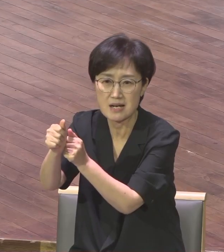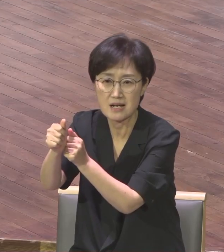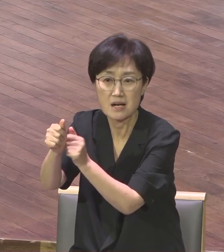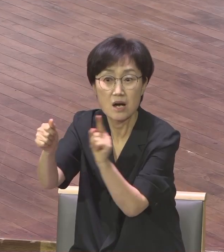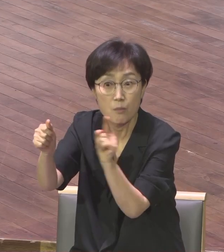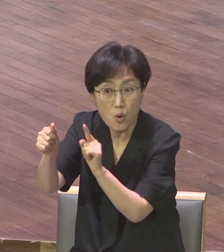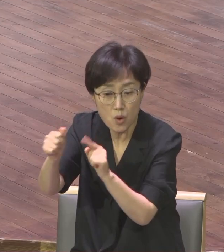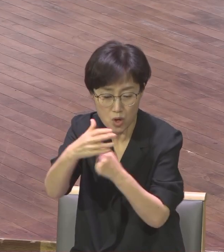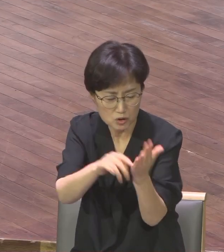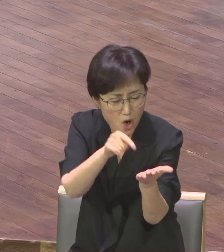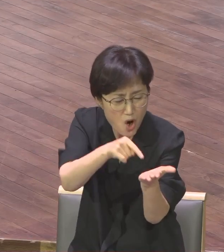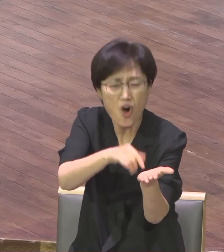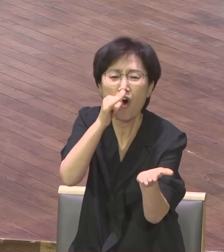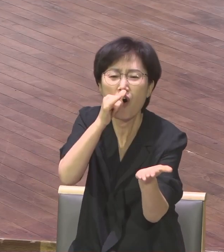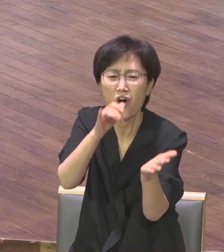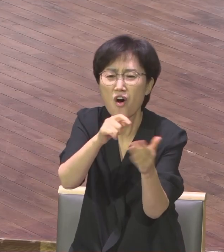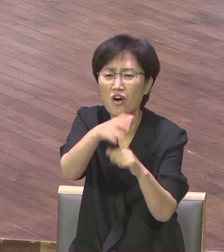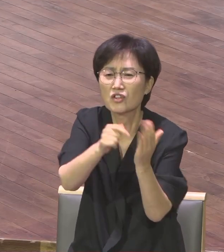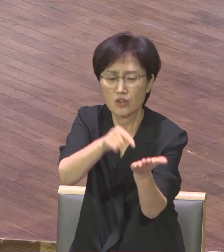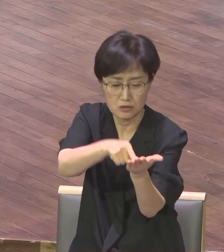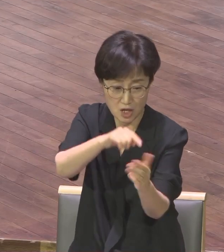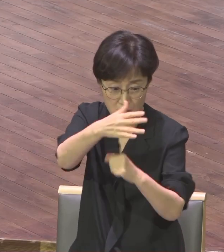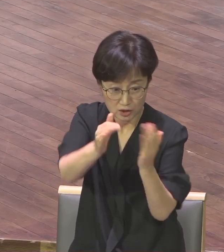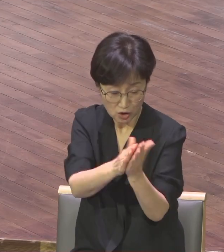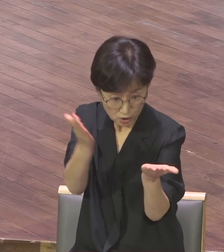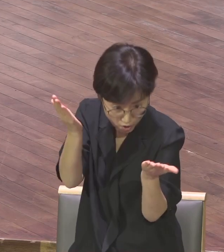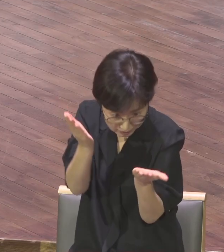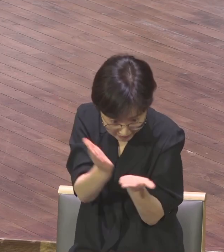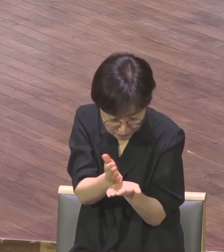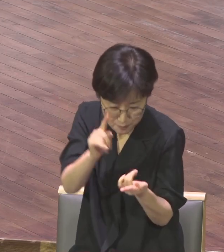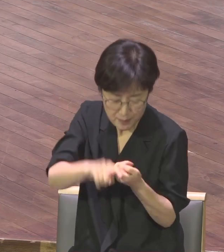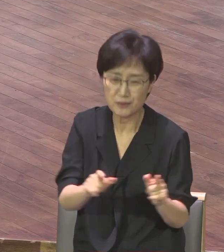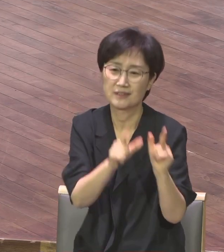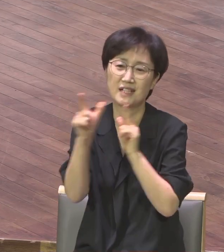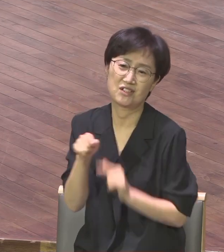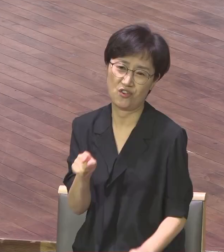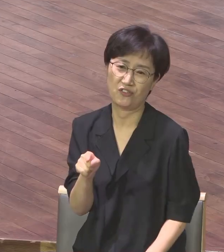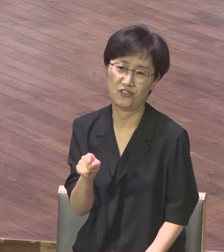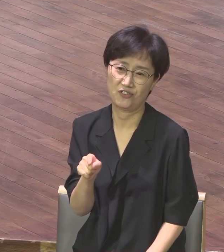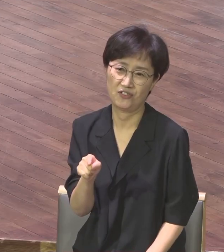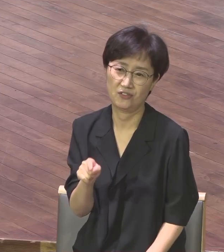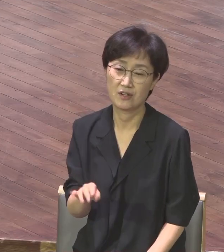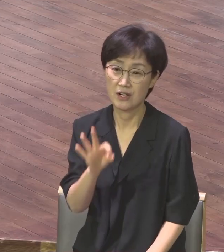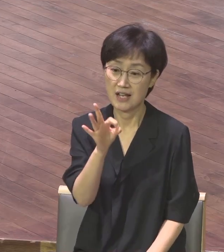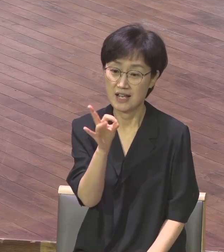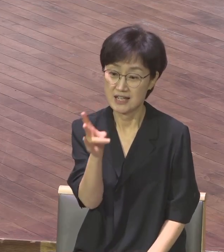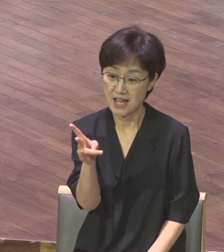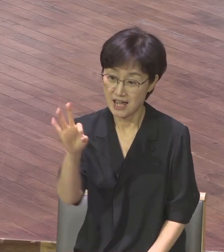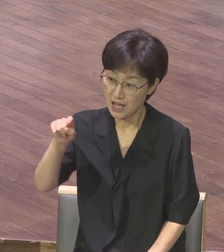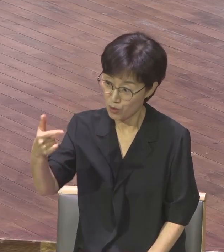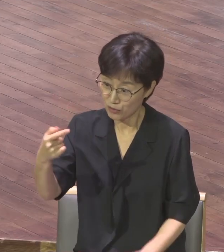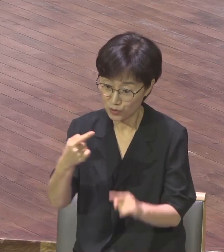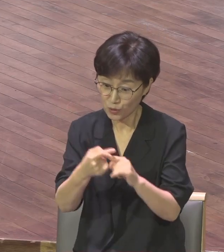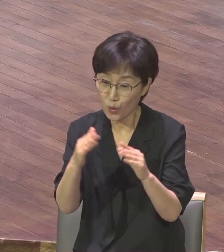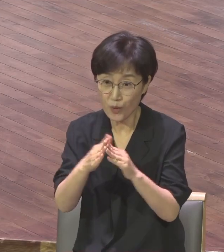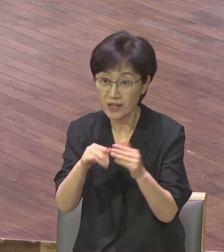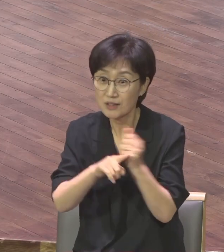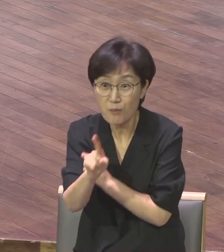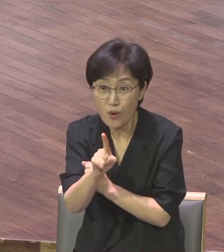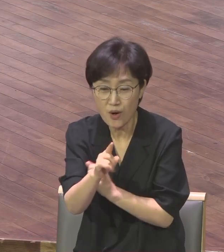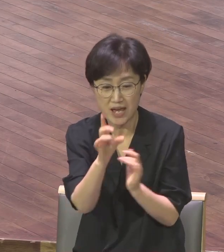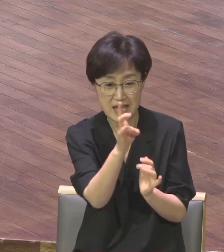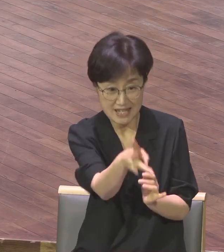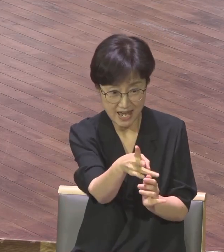뭐예요? 성경이 말하고 있잖아요. 성경대로. 영교회 이름도 뭔 뜻이에요? 이름 예수님이 원하는